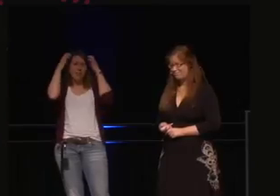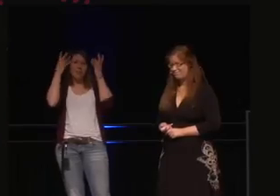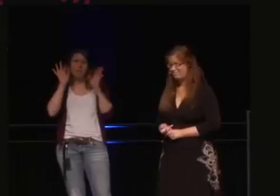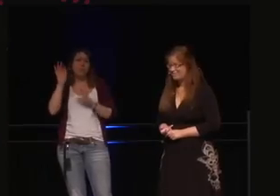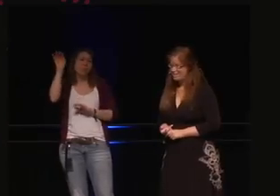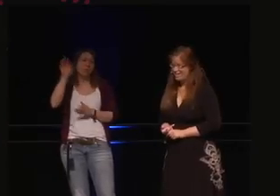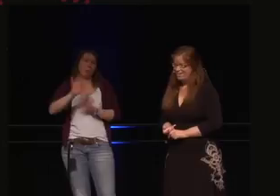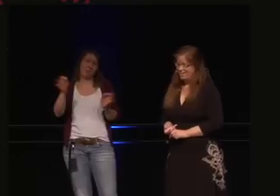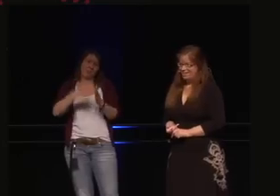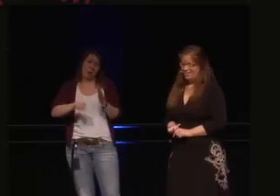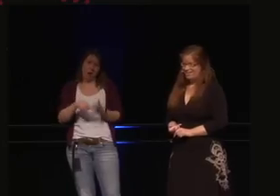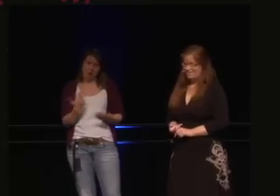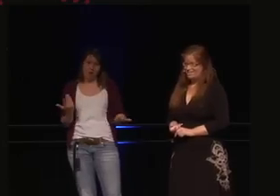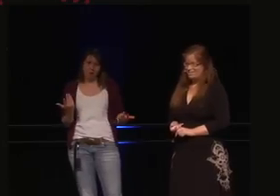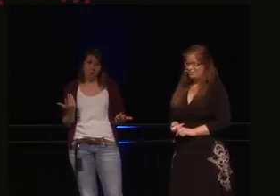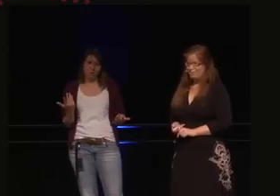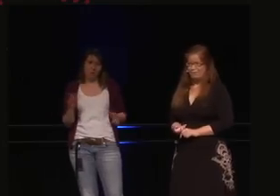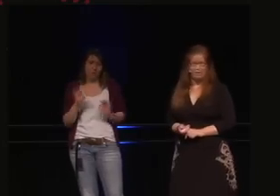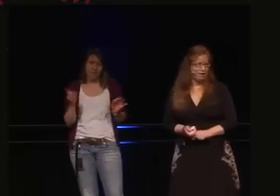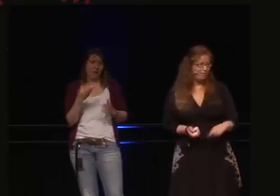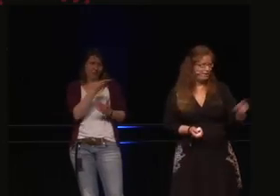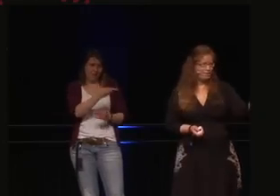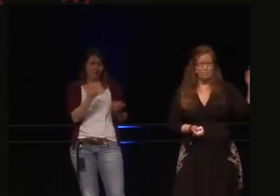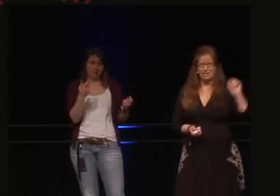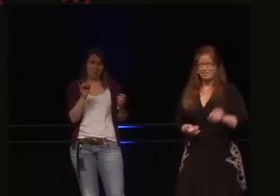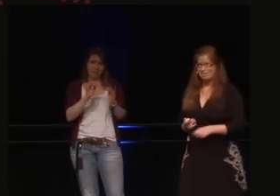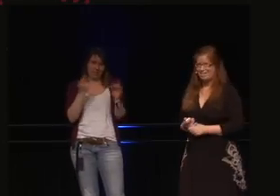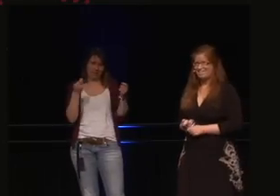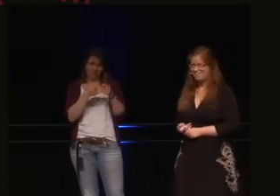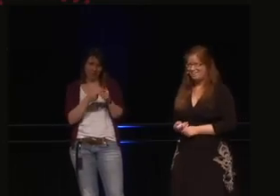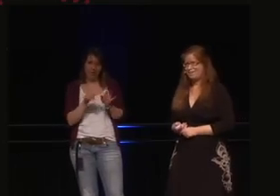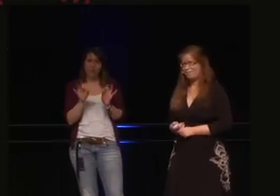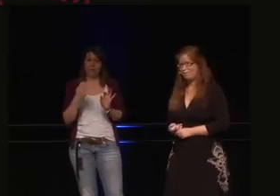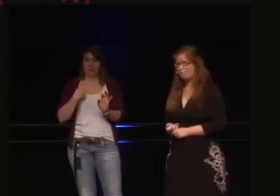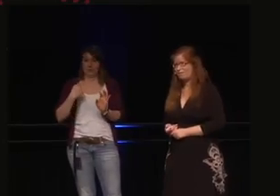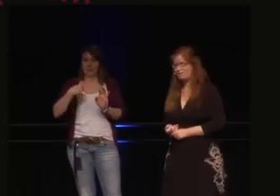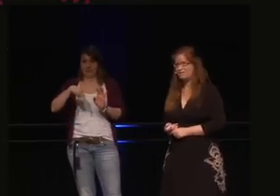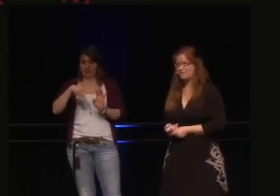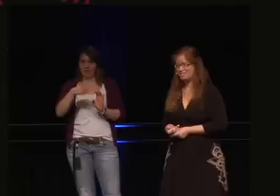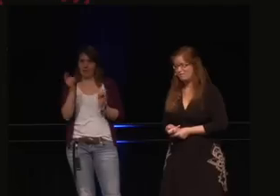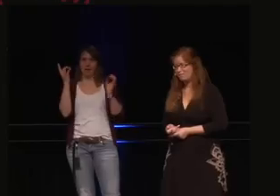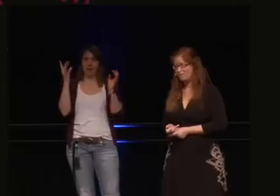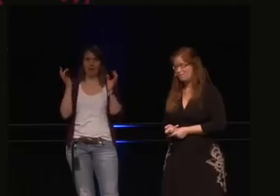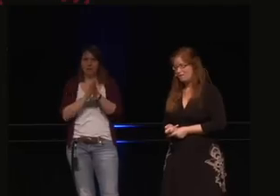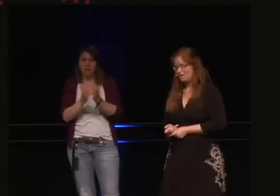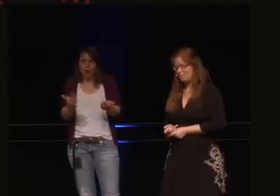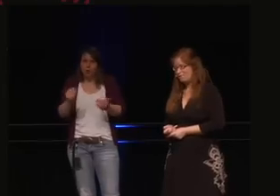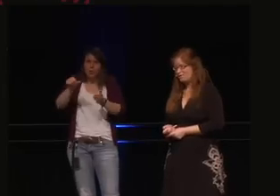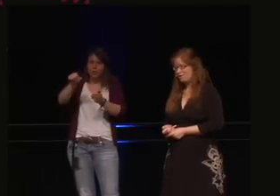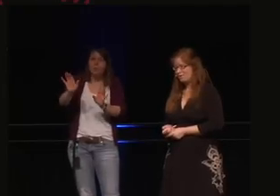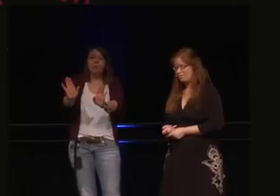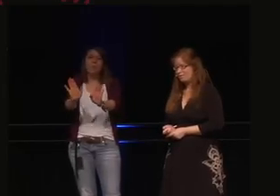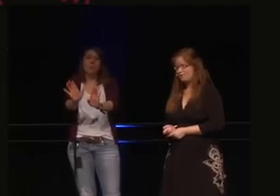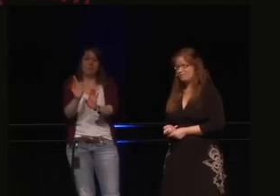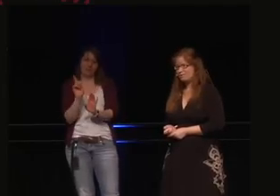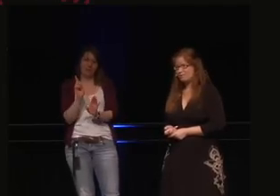un oso de peluche no inteligente que no se conecta es la mejor opción. Y antes de que toque